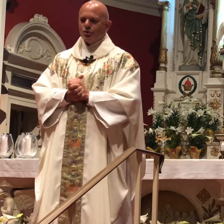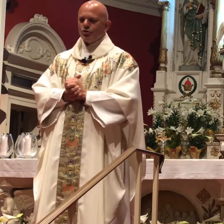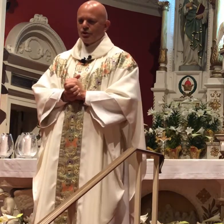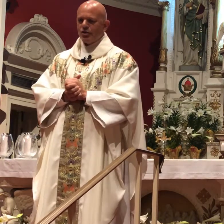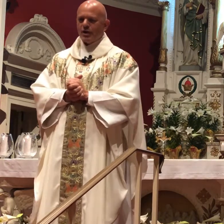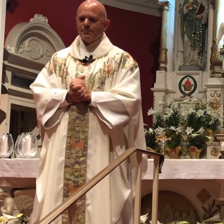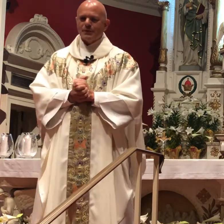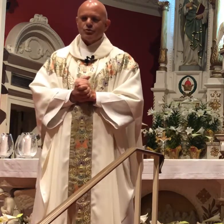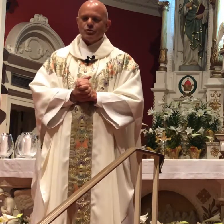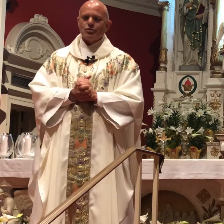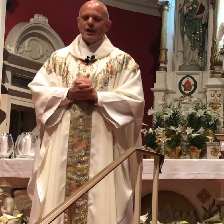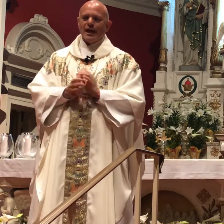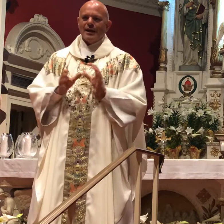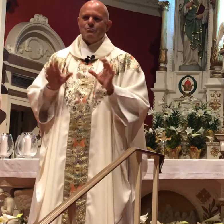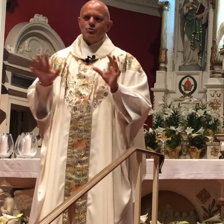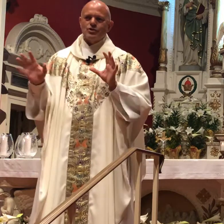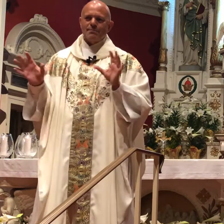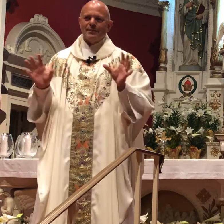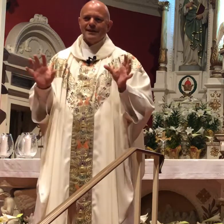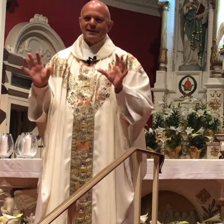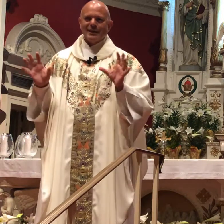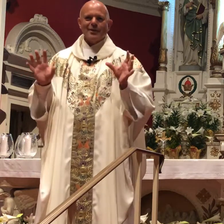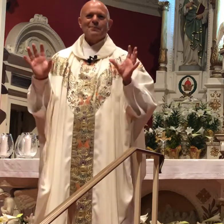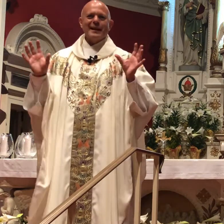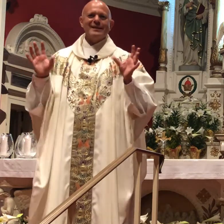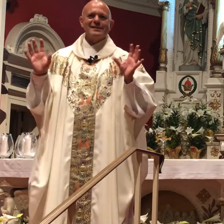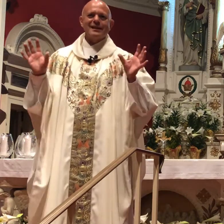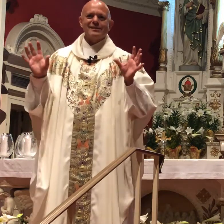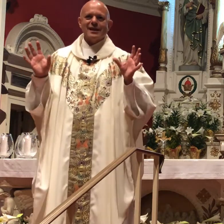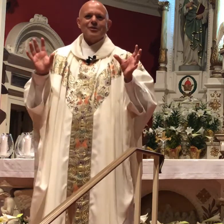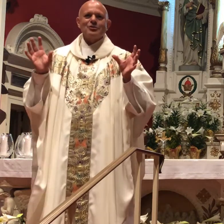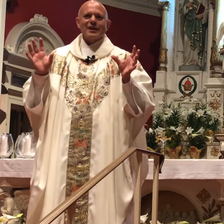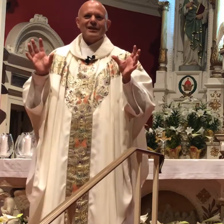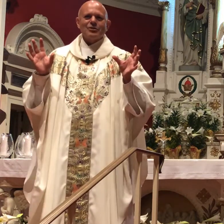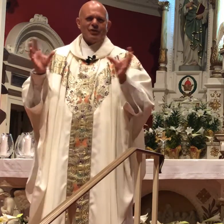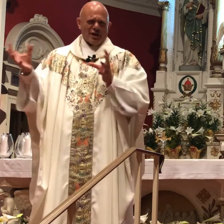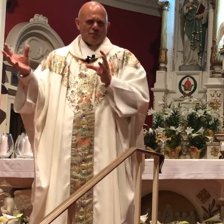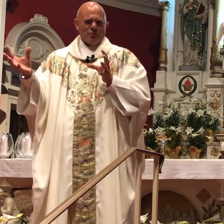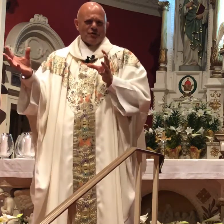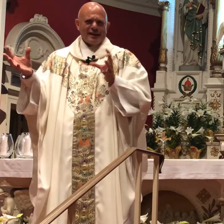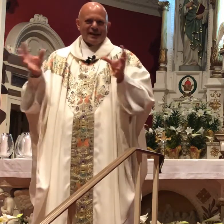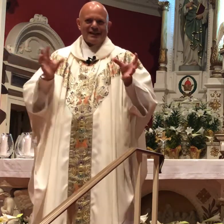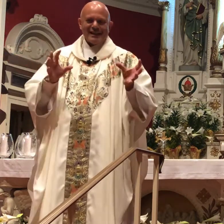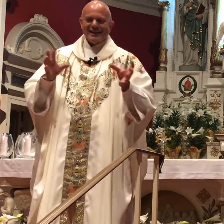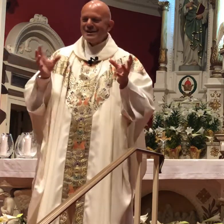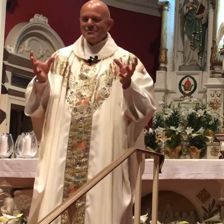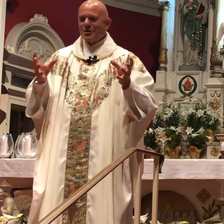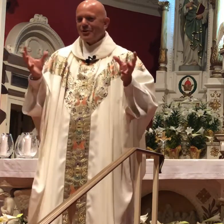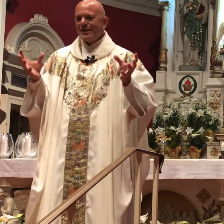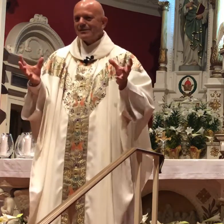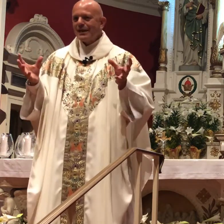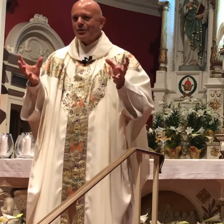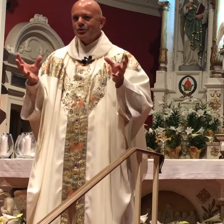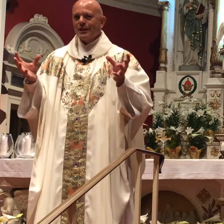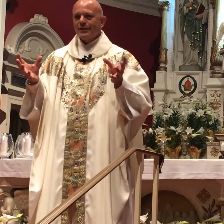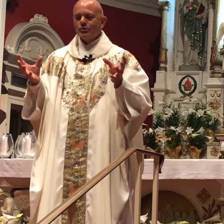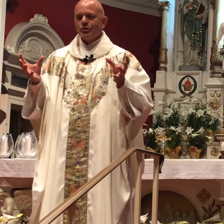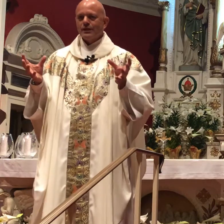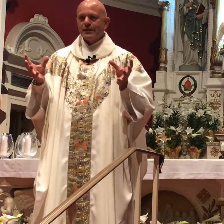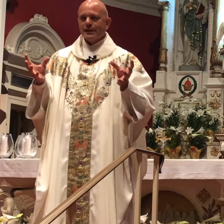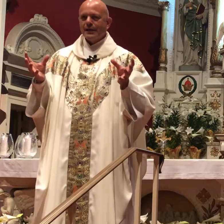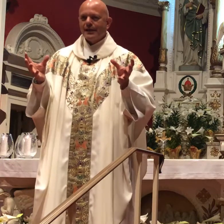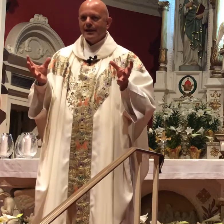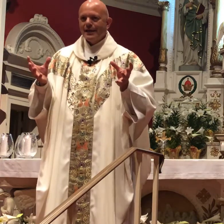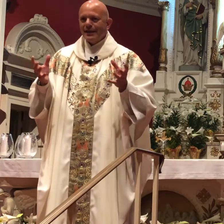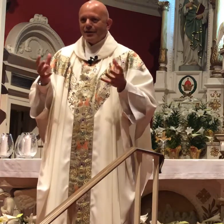leemos los 5 capítulos, hay muchas partes que nos parecen quizás contradictorias. ¿Cómo fue en realidad? Pero no es que sean